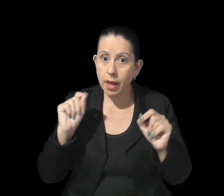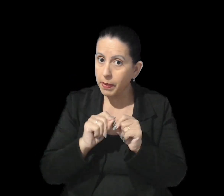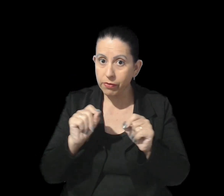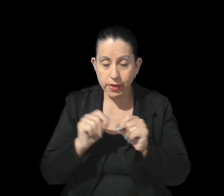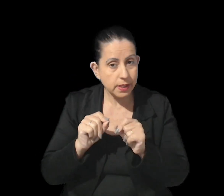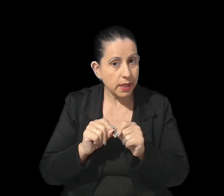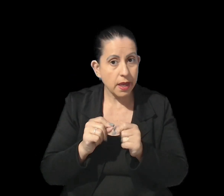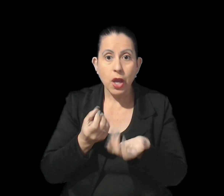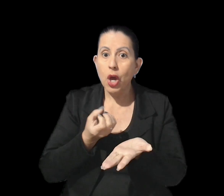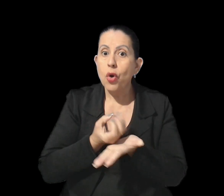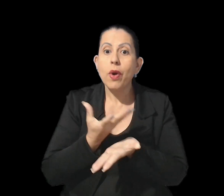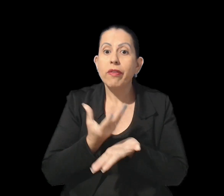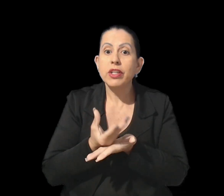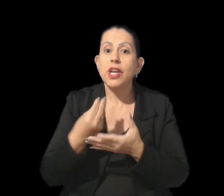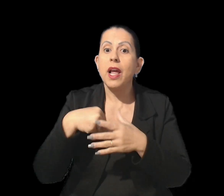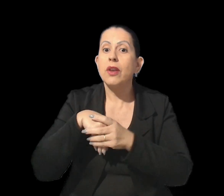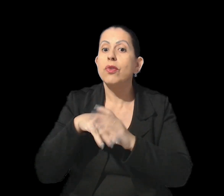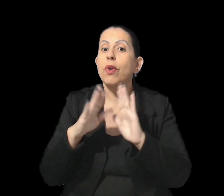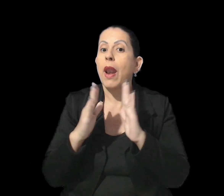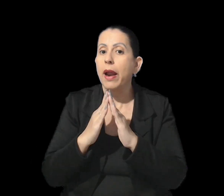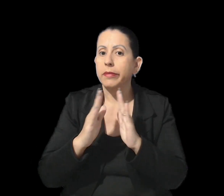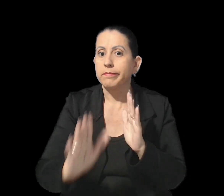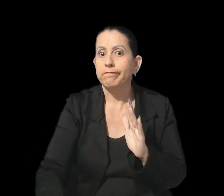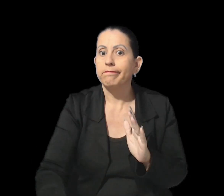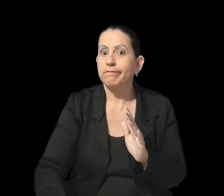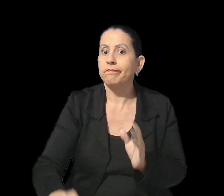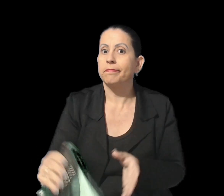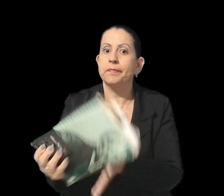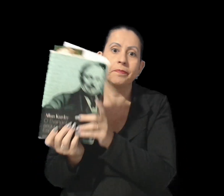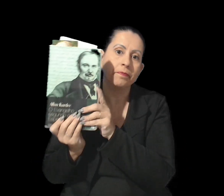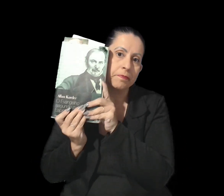para fazer o Evangelho no lar?